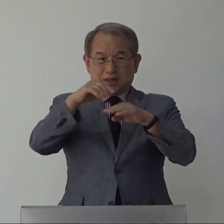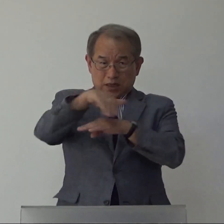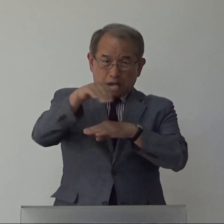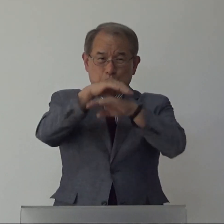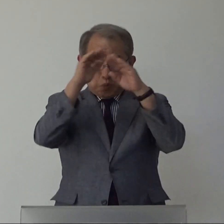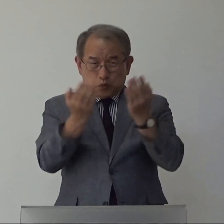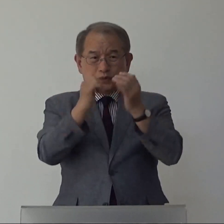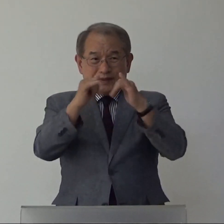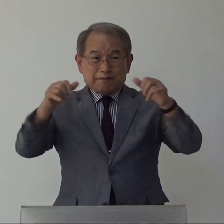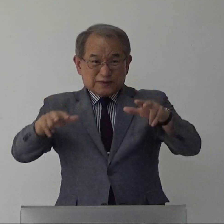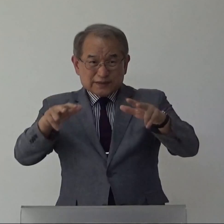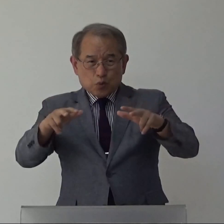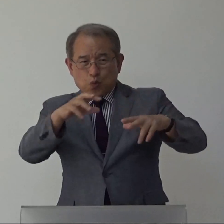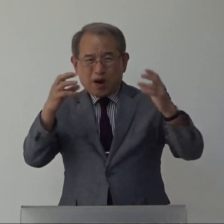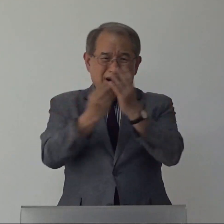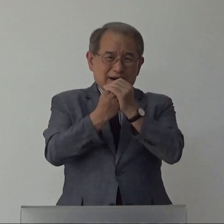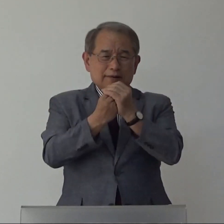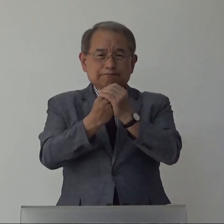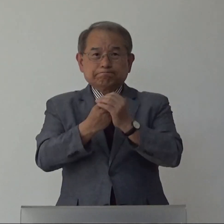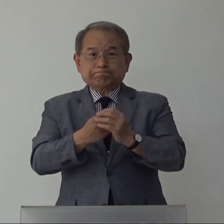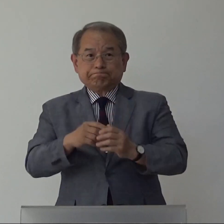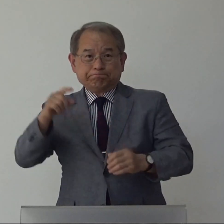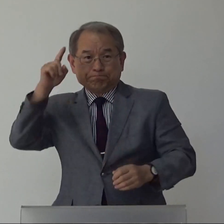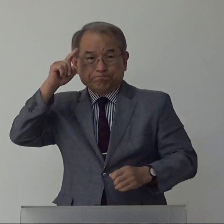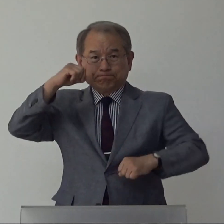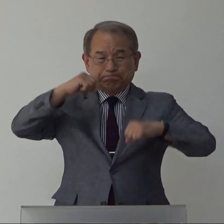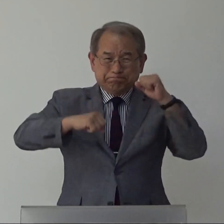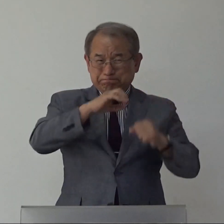그러나 우리가 그렇게 생각하면 잘못된 것입니다.